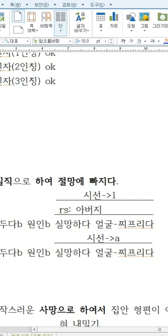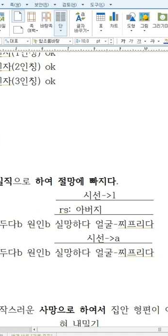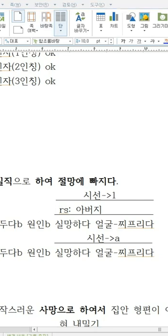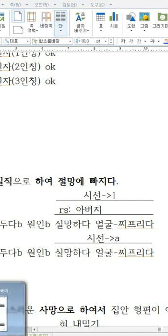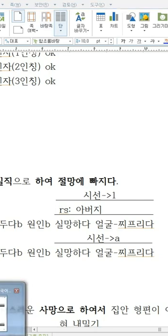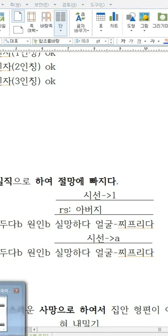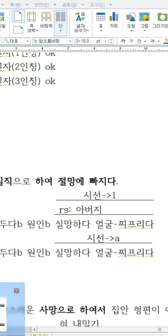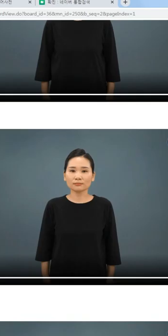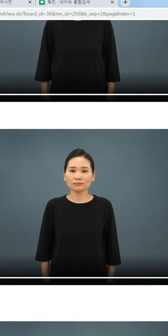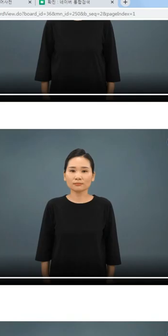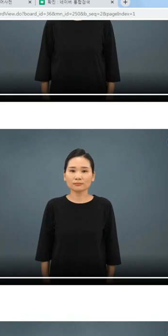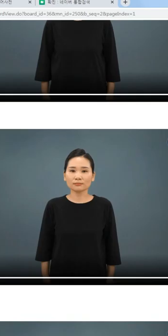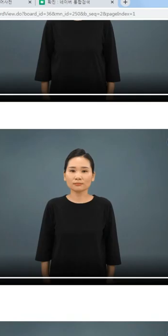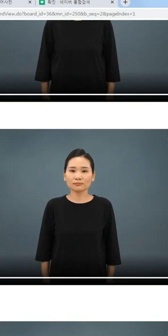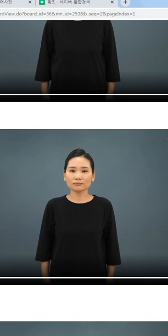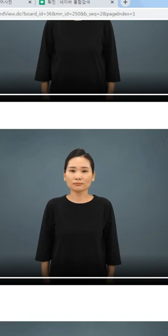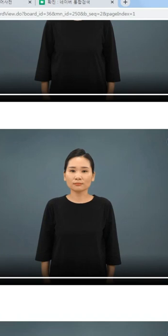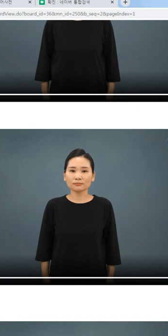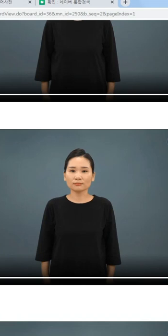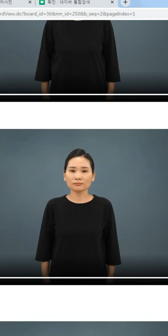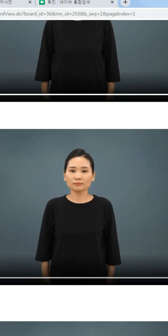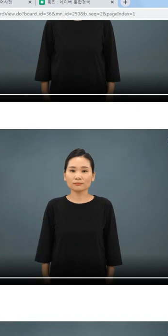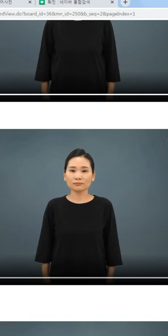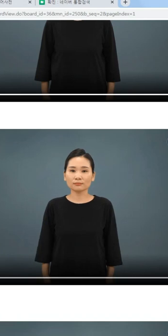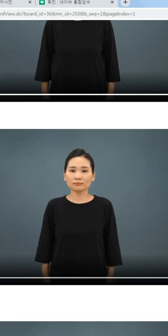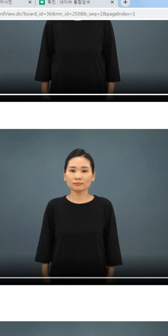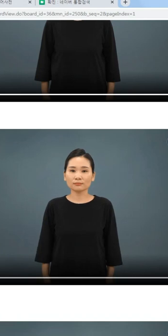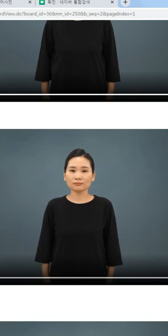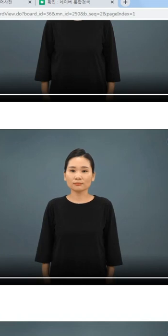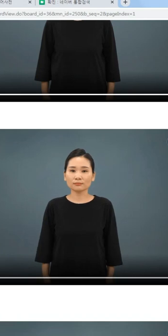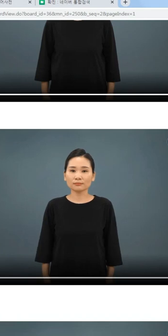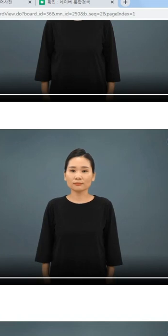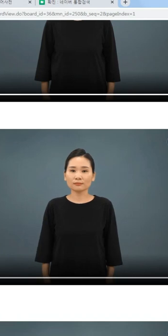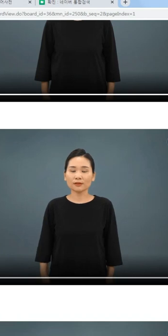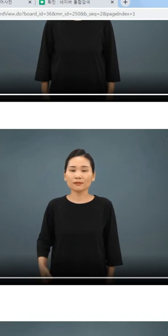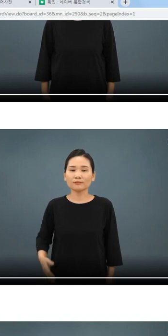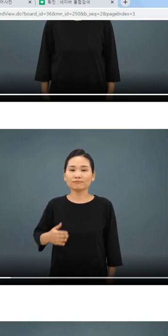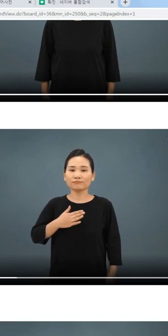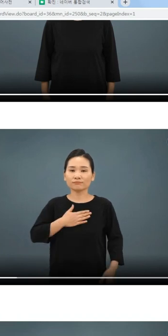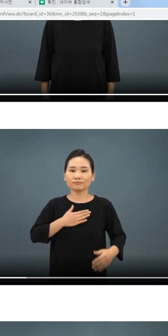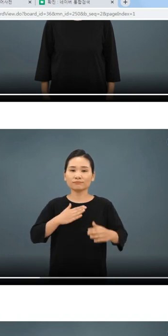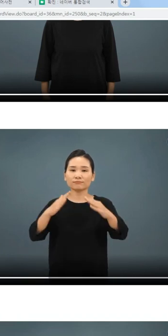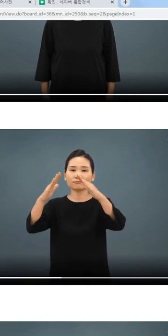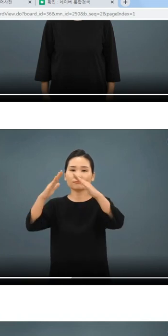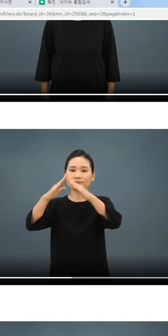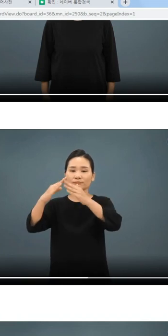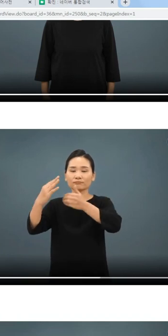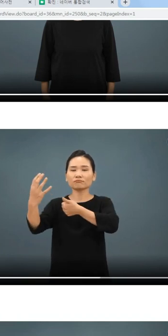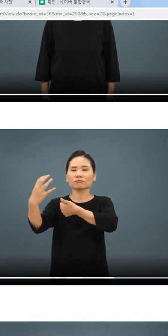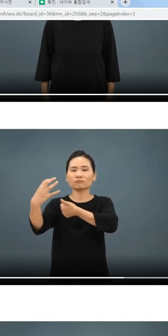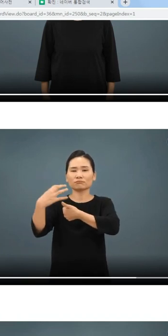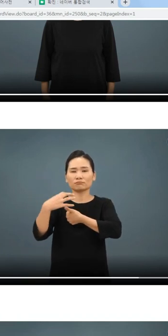격리일 거려? 이거 격리로 봐야죠. 뭐 격리나 뭐 가두는 거잖아, 이게.